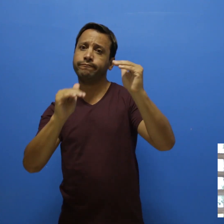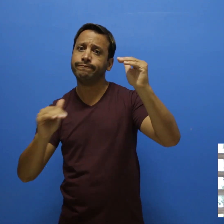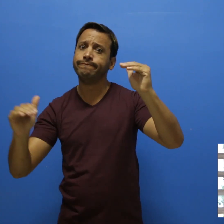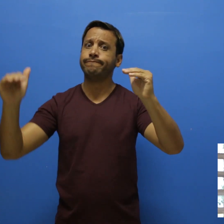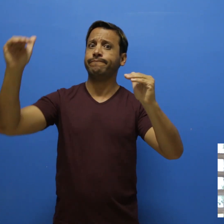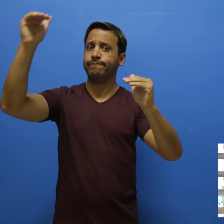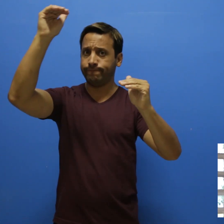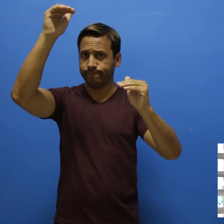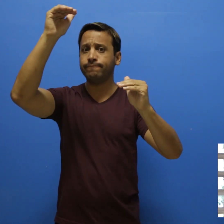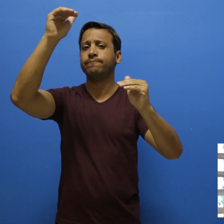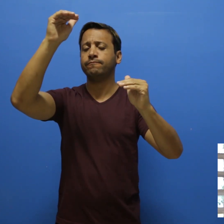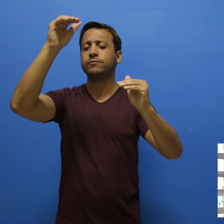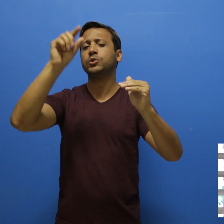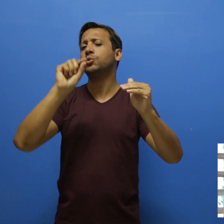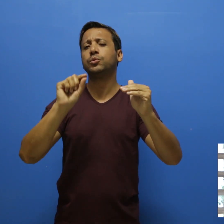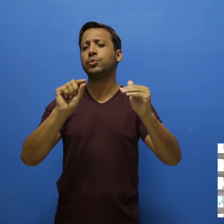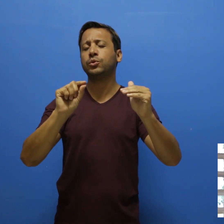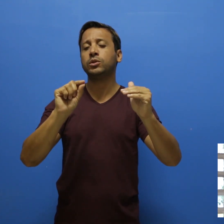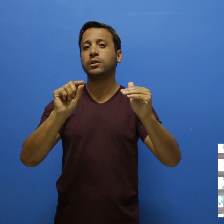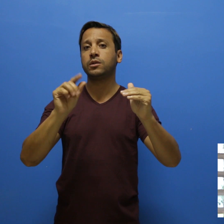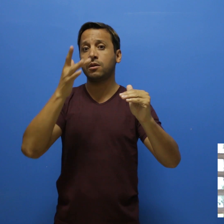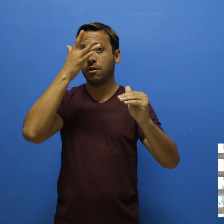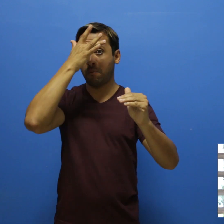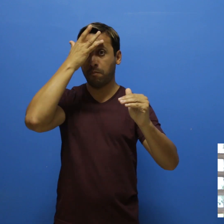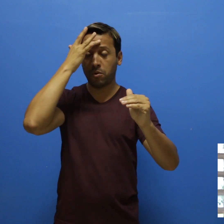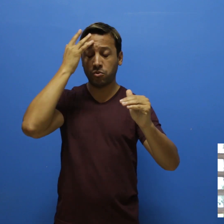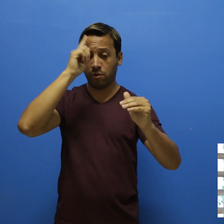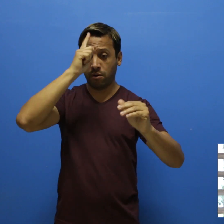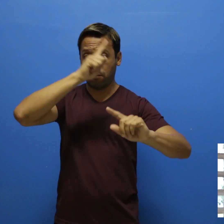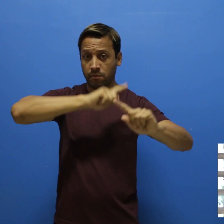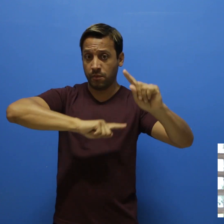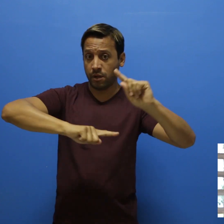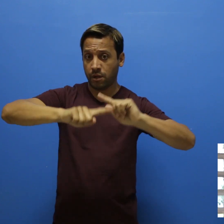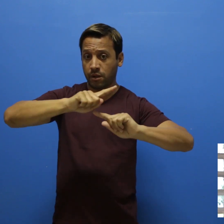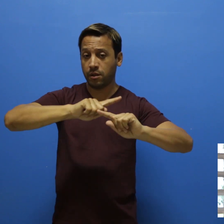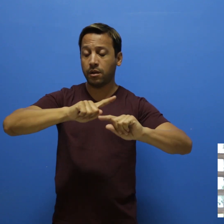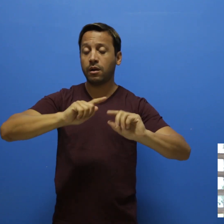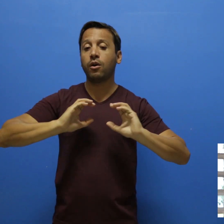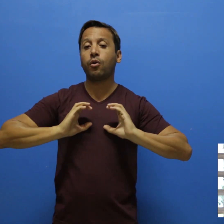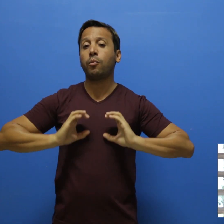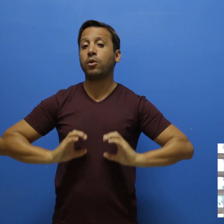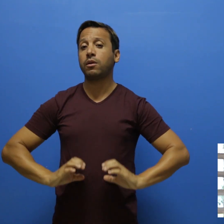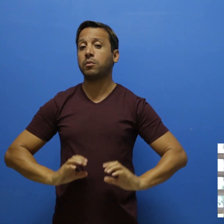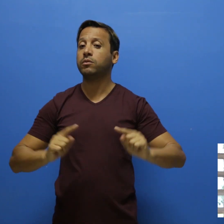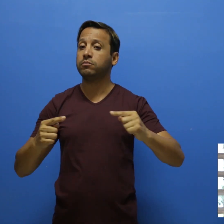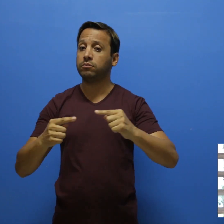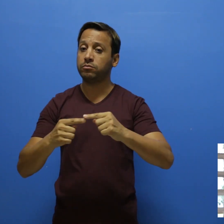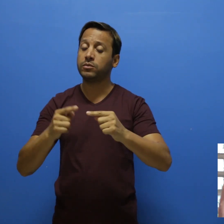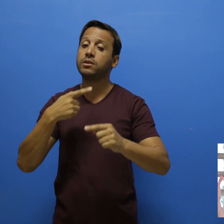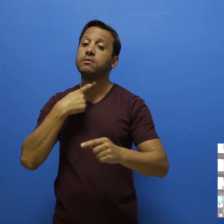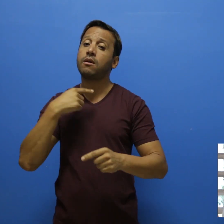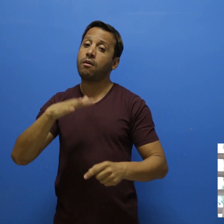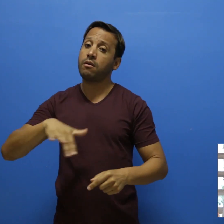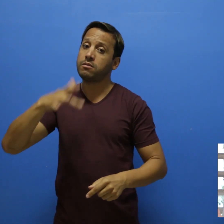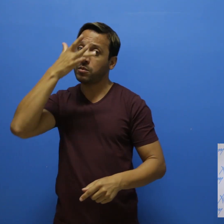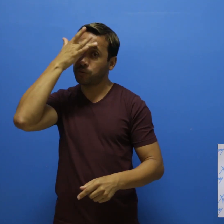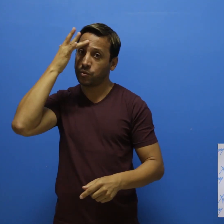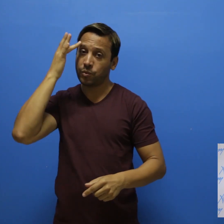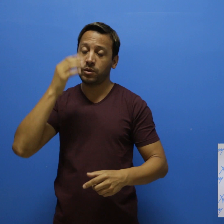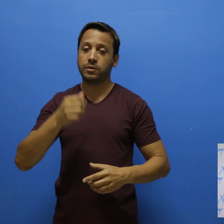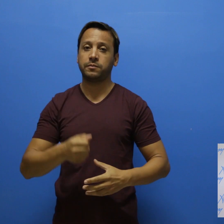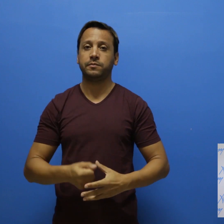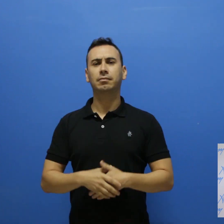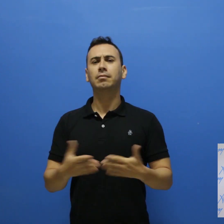interesse privado. E que homens públicos devem pautar o seu comportamento de acordo com o interesse público.